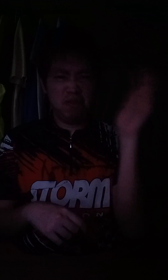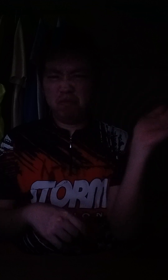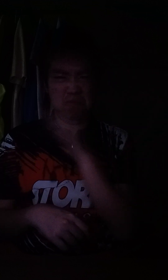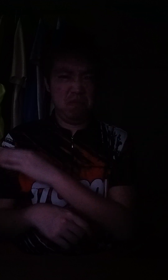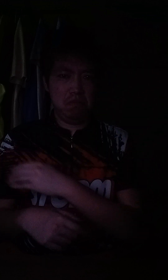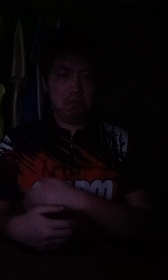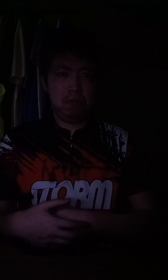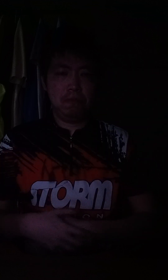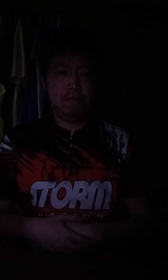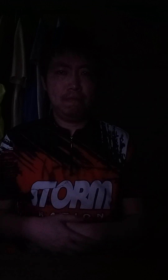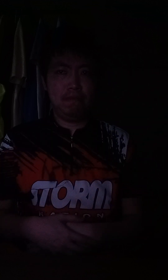네.